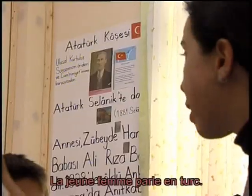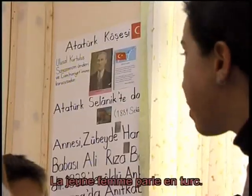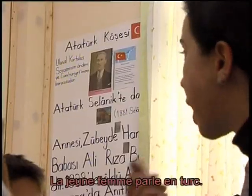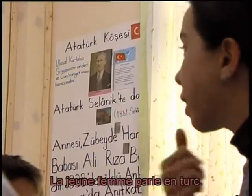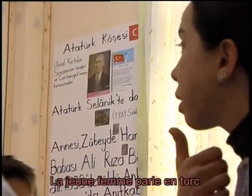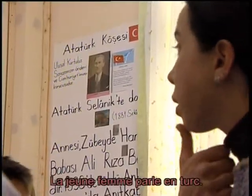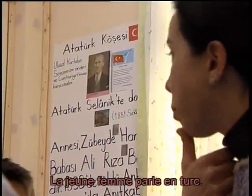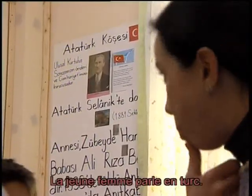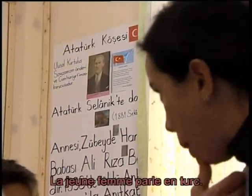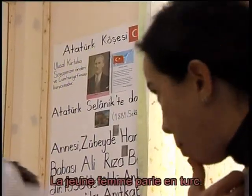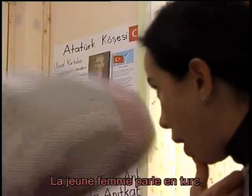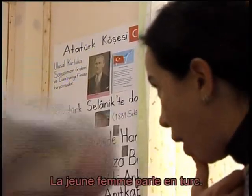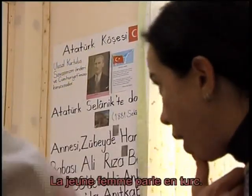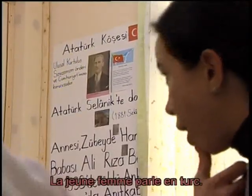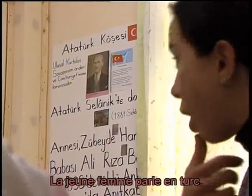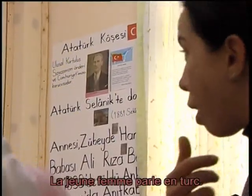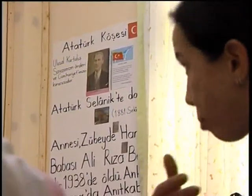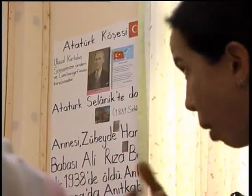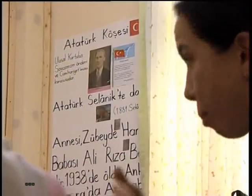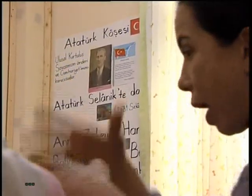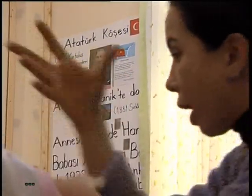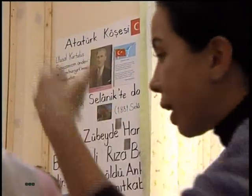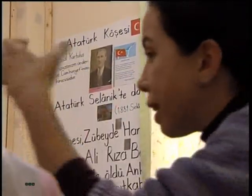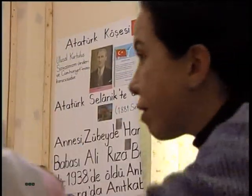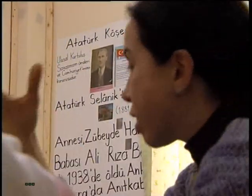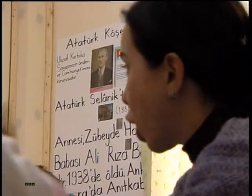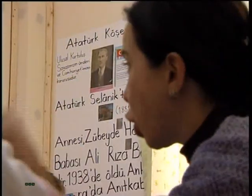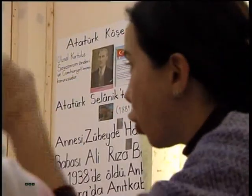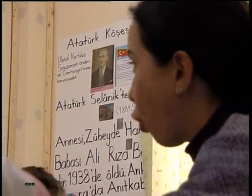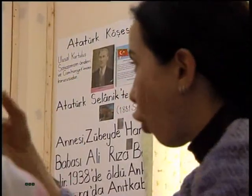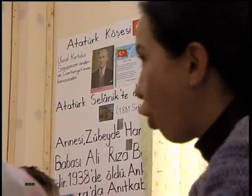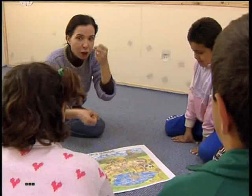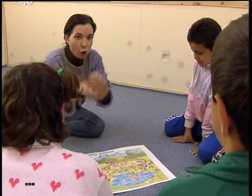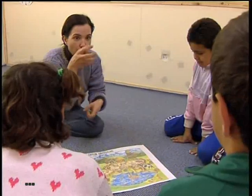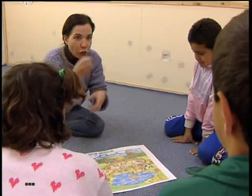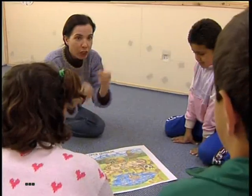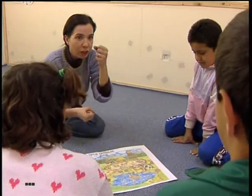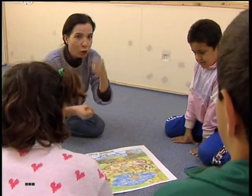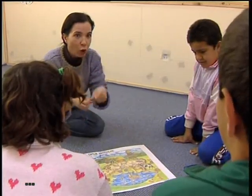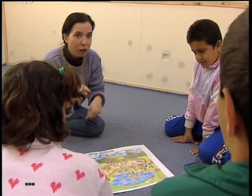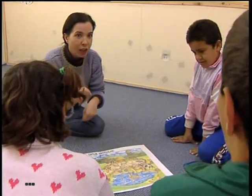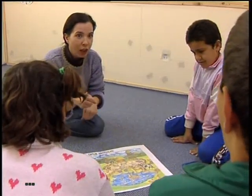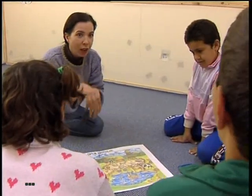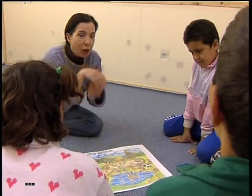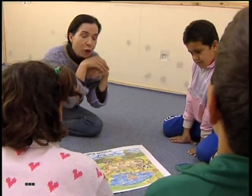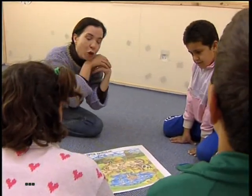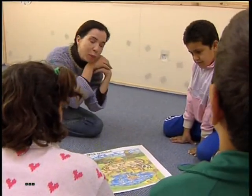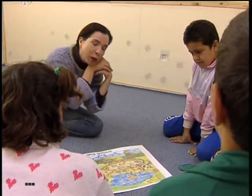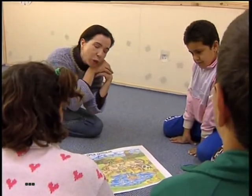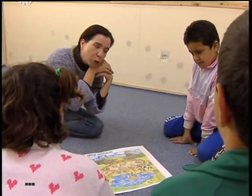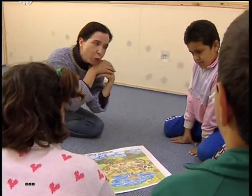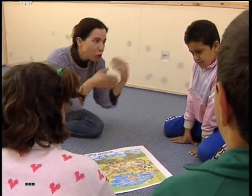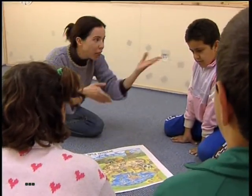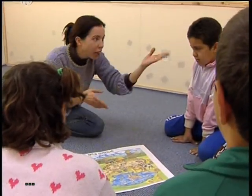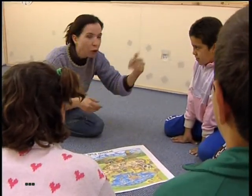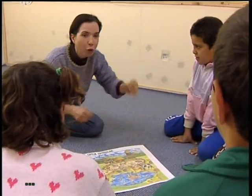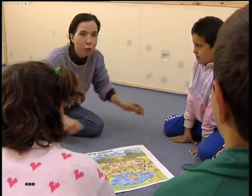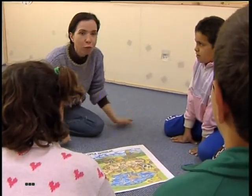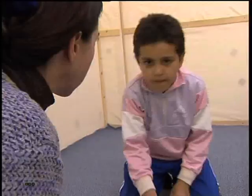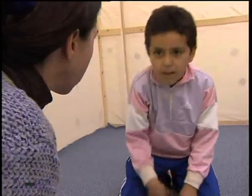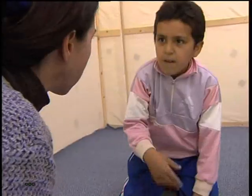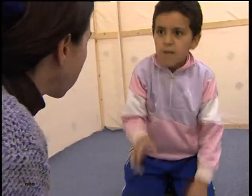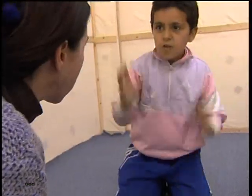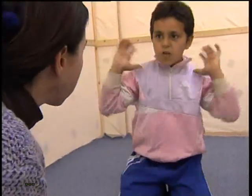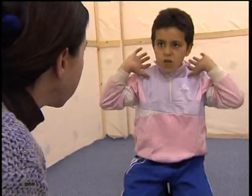Bazen, baba, baba, saıyor, koyunların orada, köpeği uyurken